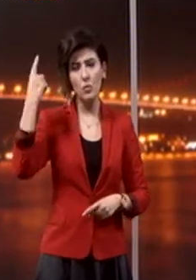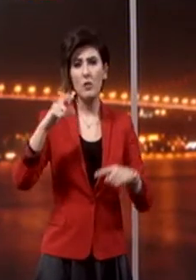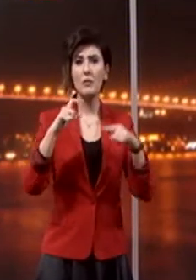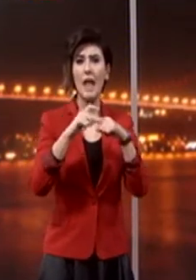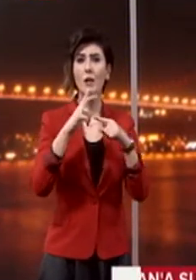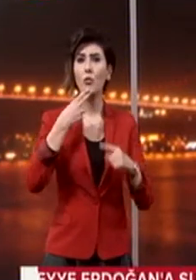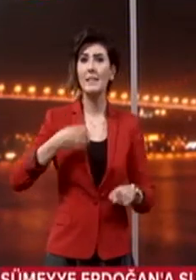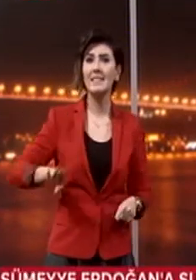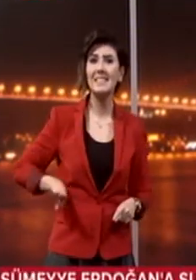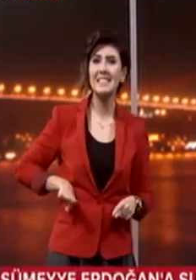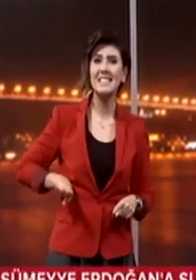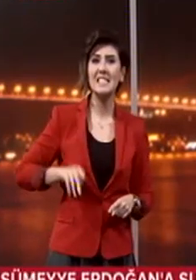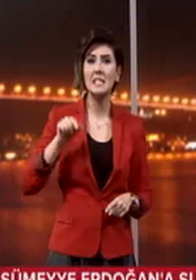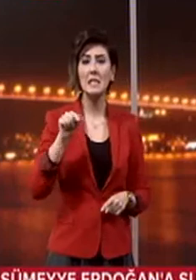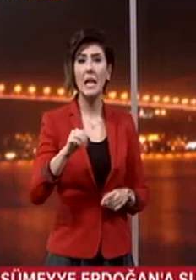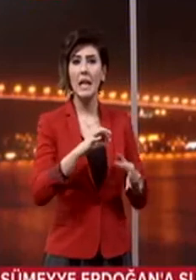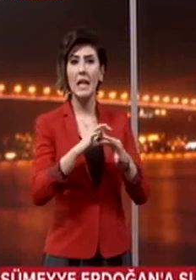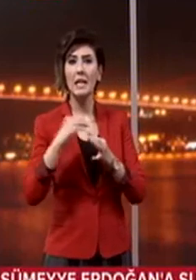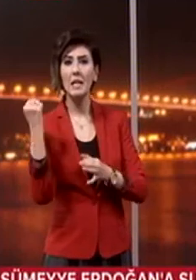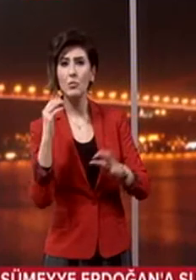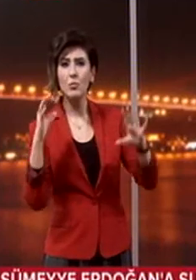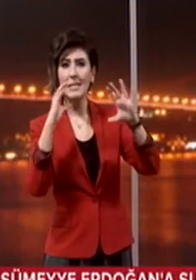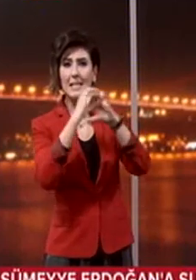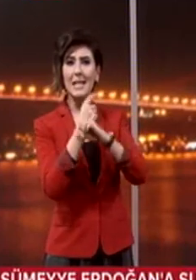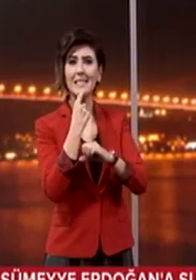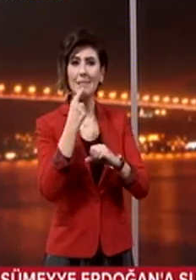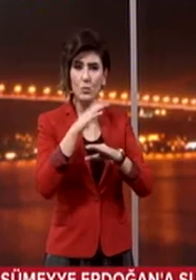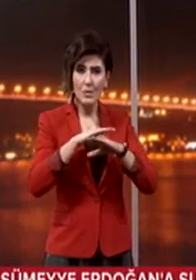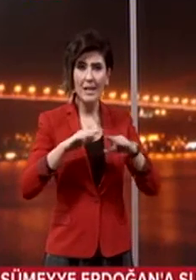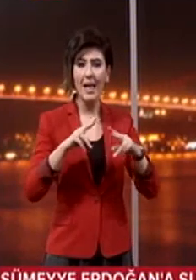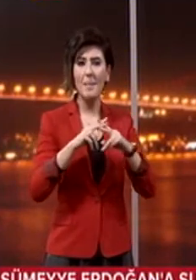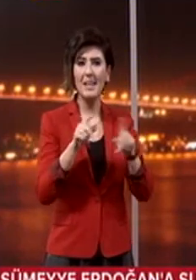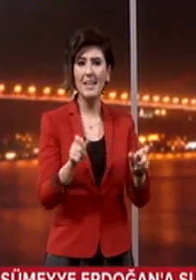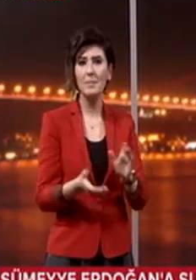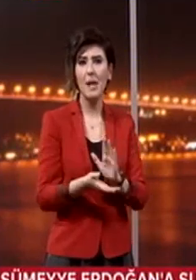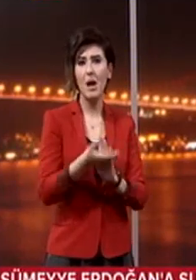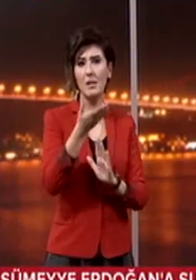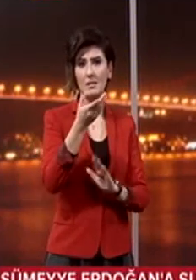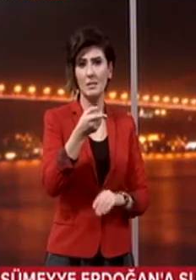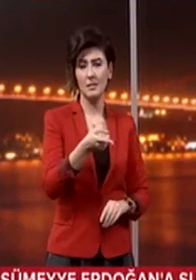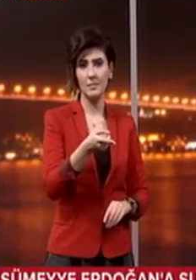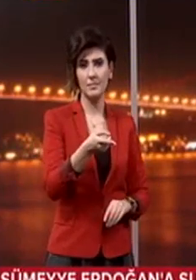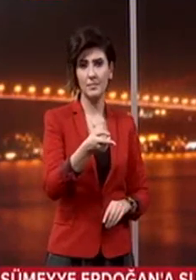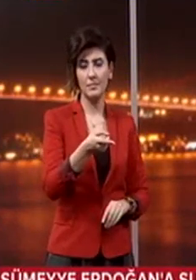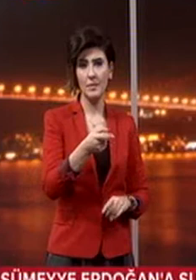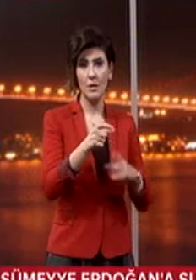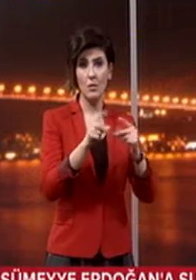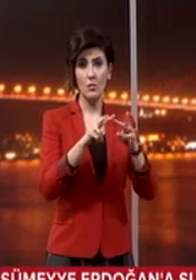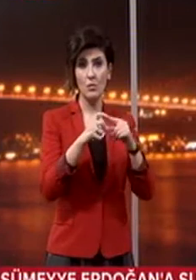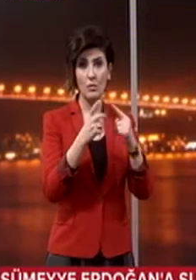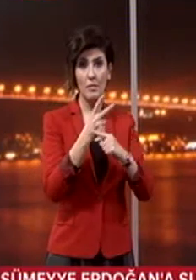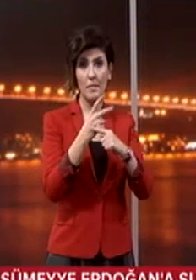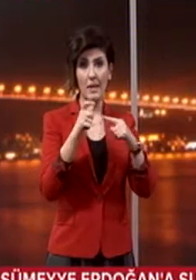Cumhurbaşkanı Recep Tayyip Erdoğan'ın kızı Sümeyye Erdoğan'la ilgili suikast iddiaları üzerine emniyet tedbirleri arttırıldı.